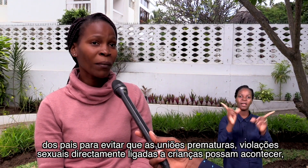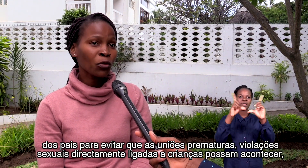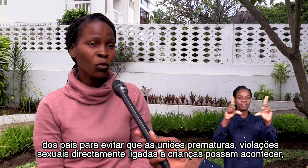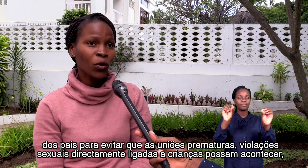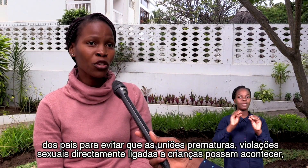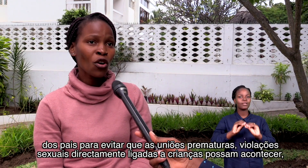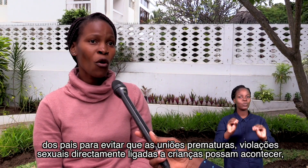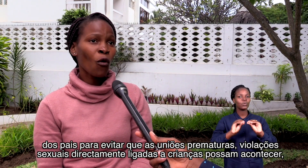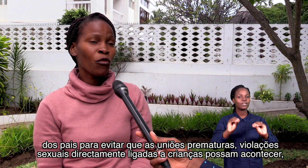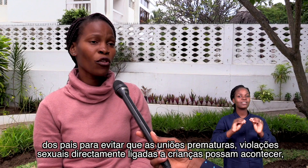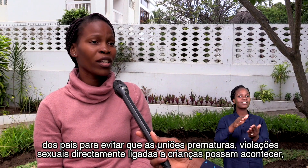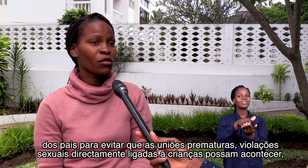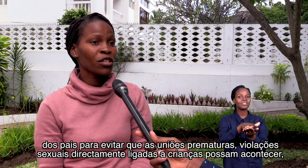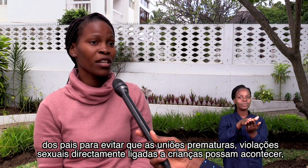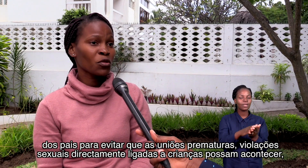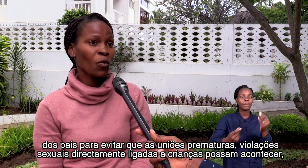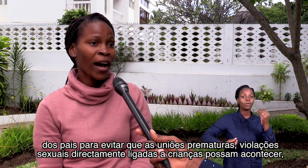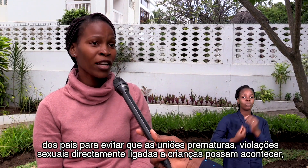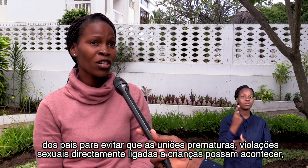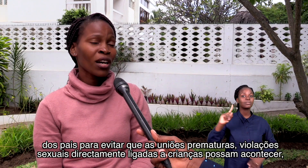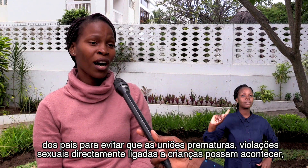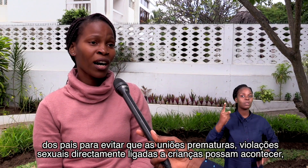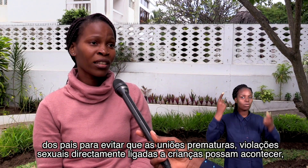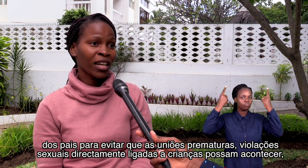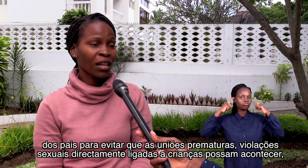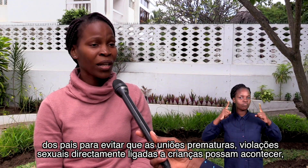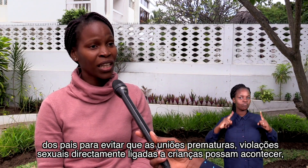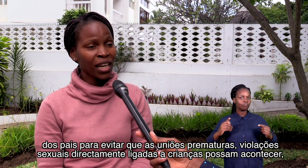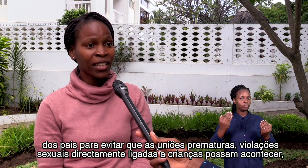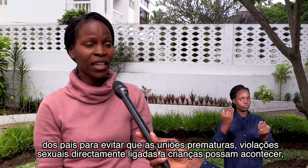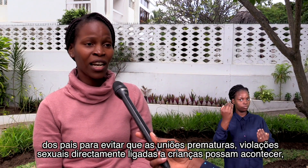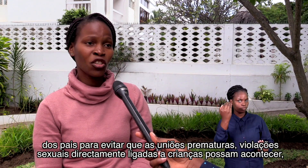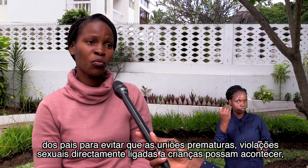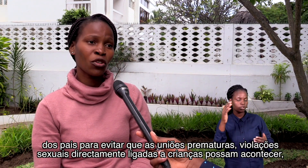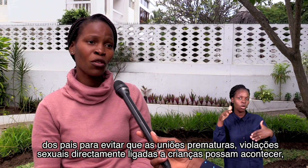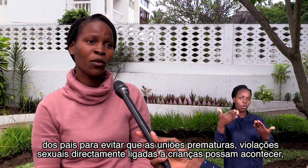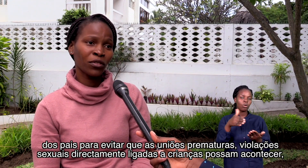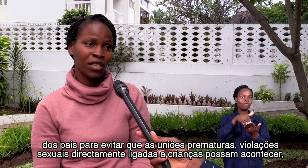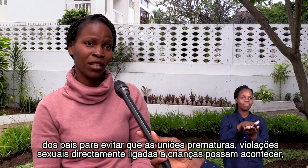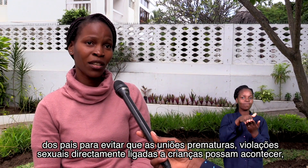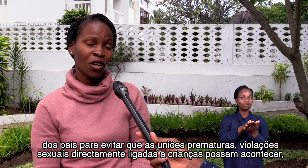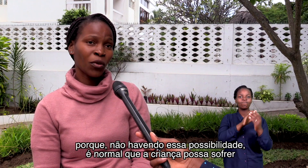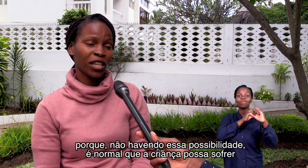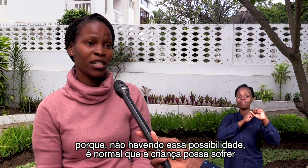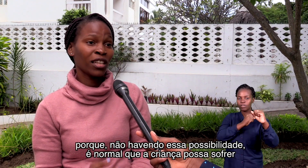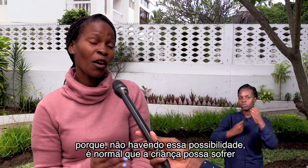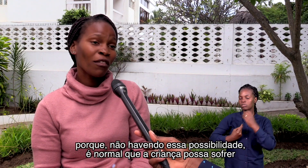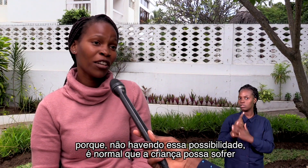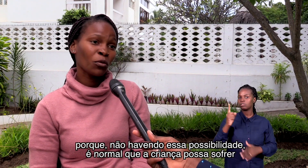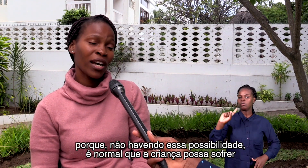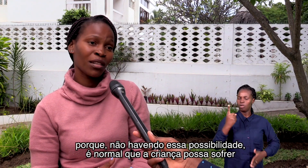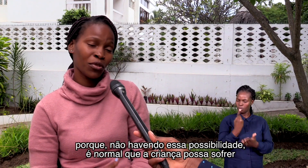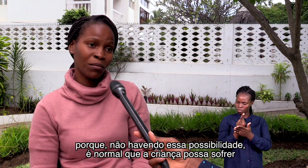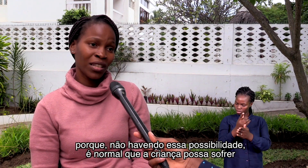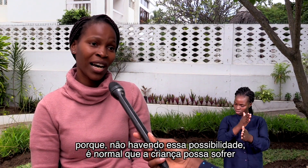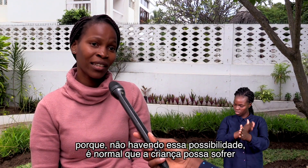uniões prematuras ou violações sexuais diretamente ligadas a crianças possam acontecer. Porque se não